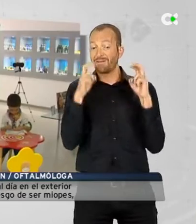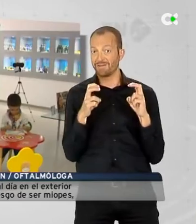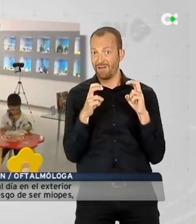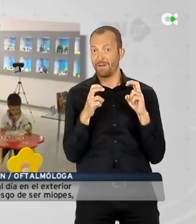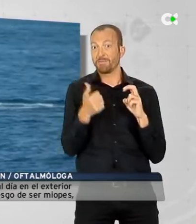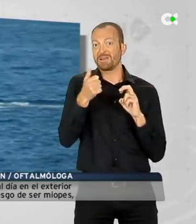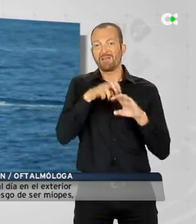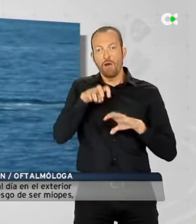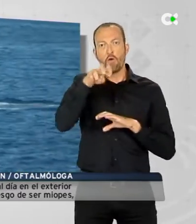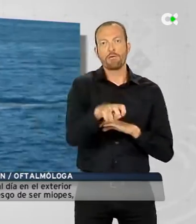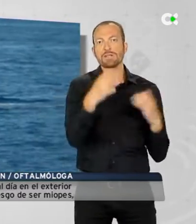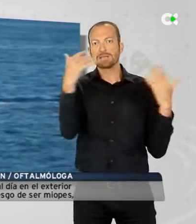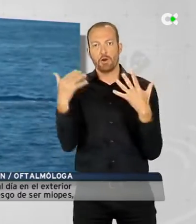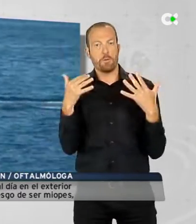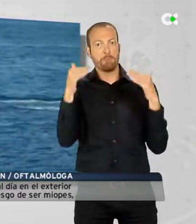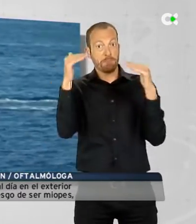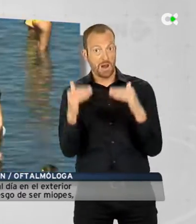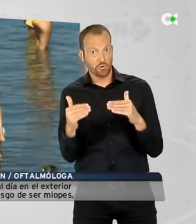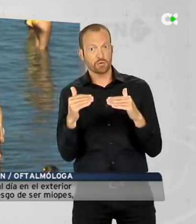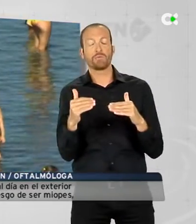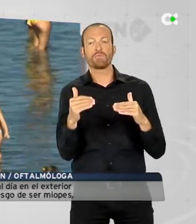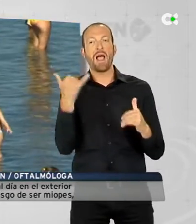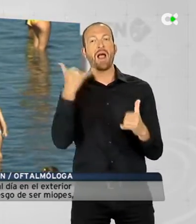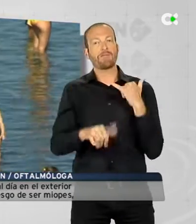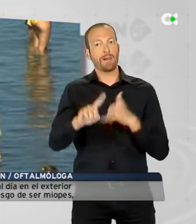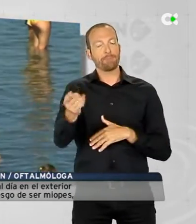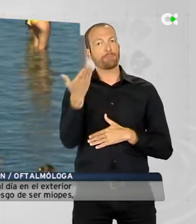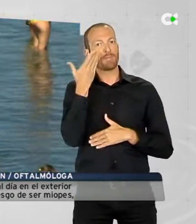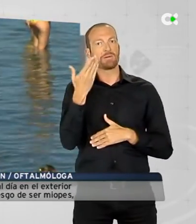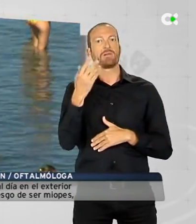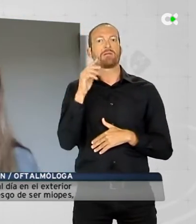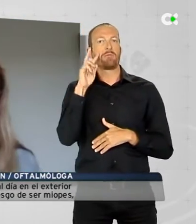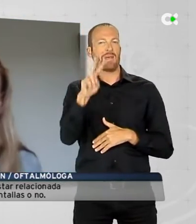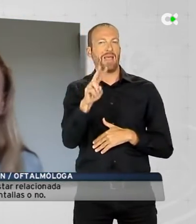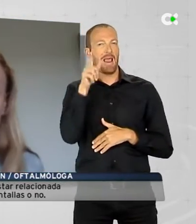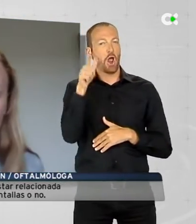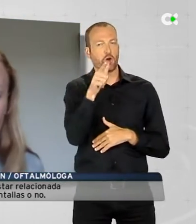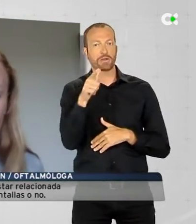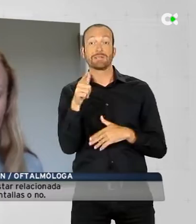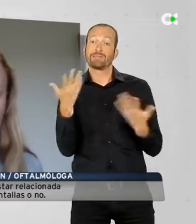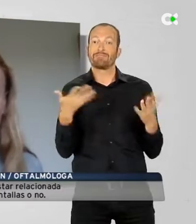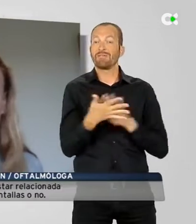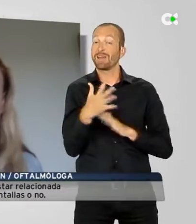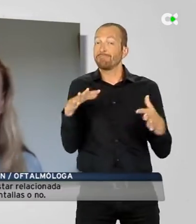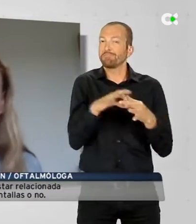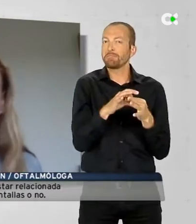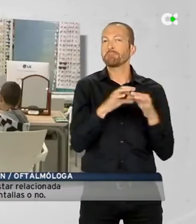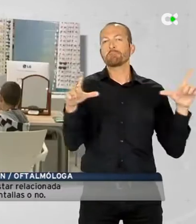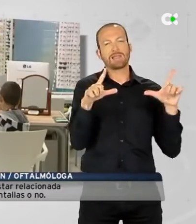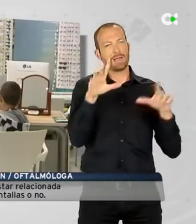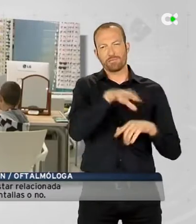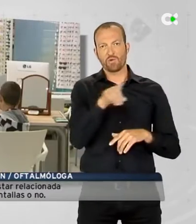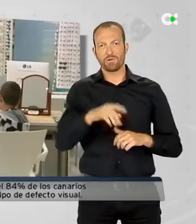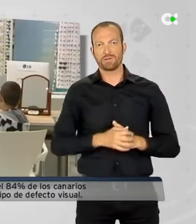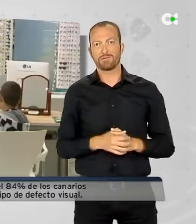al día en el exterior, tienen más riesgo de ser miopes. Es decir, más que relacionado con pantallas o no.